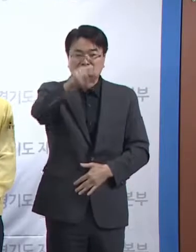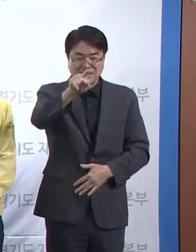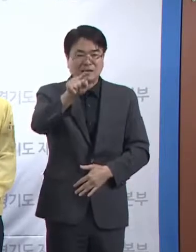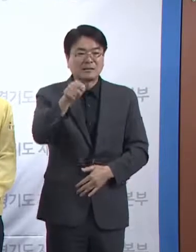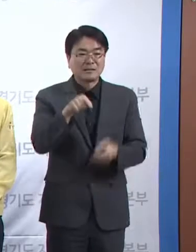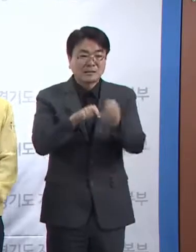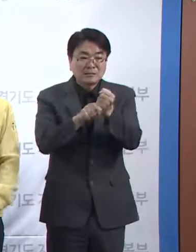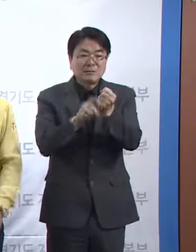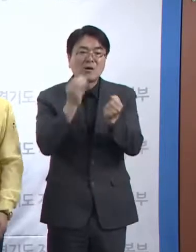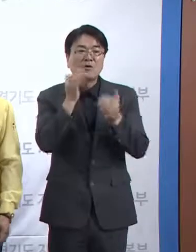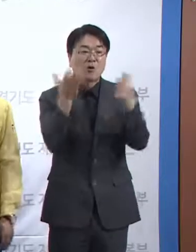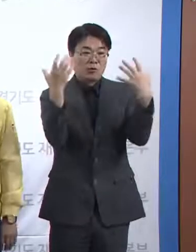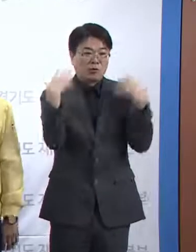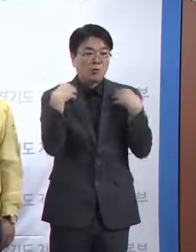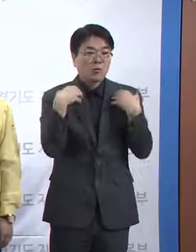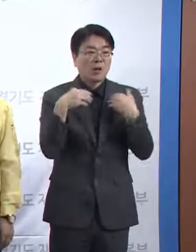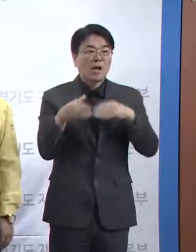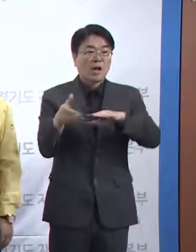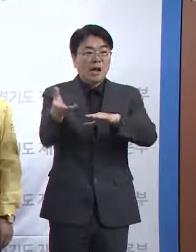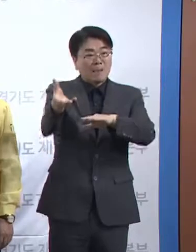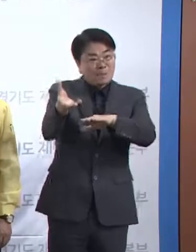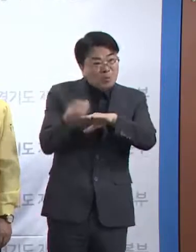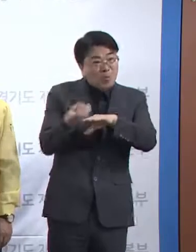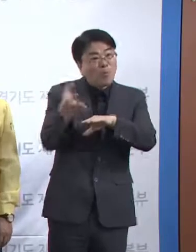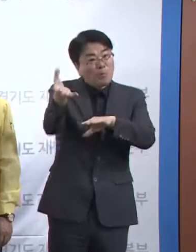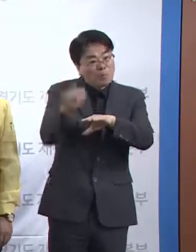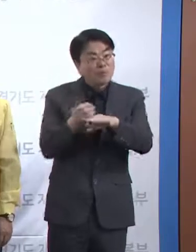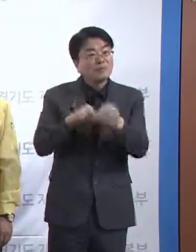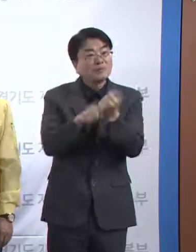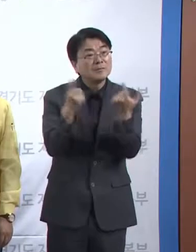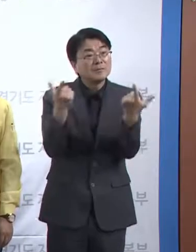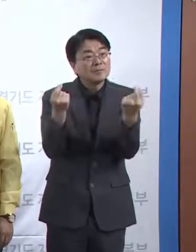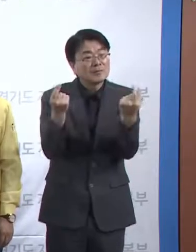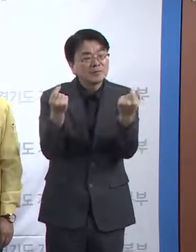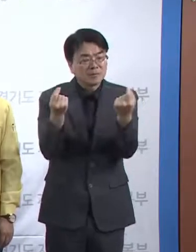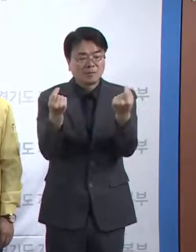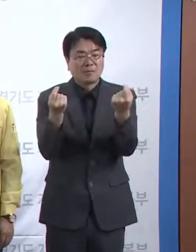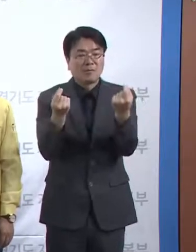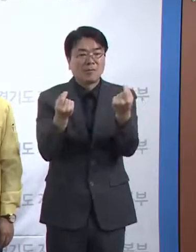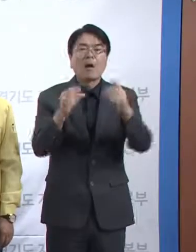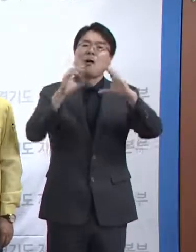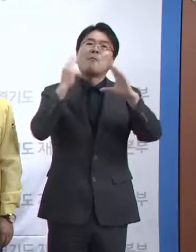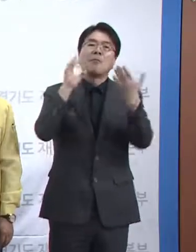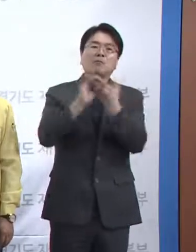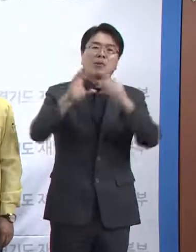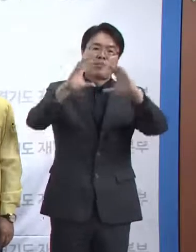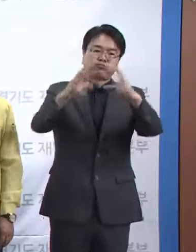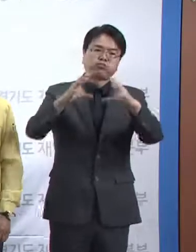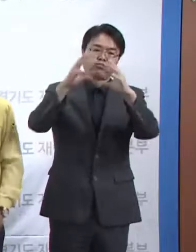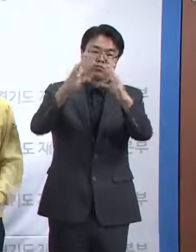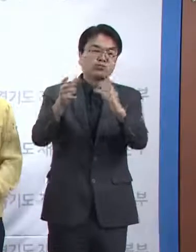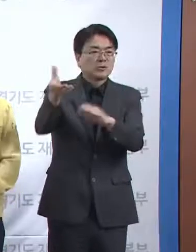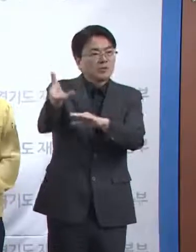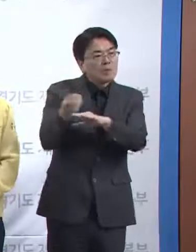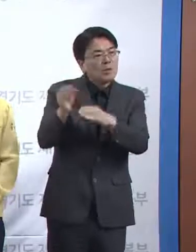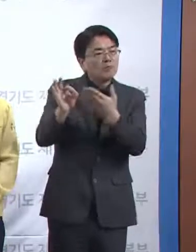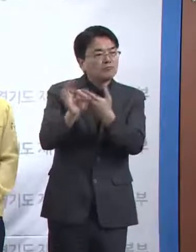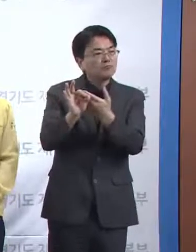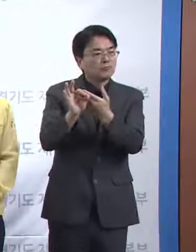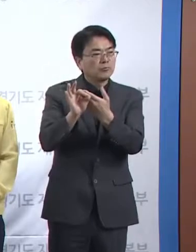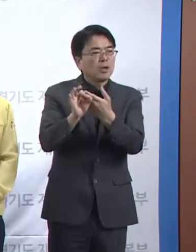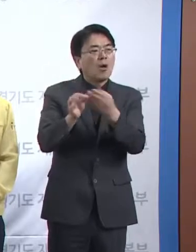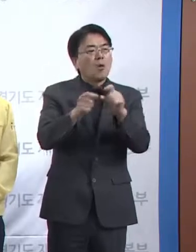대규모 부채를 짊어지는 것이고 국채 발행과는 다르게 국채는 계속 이연이 사실상 가능하지만 도